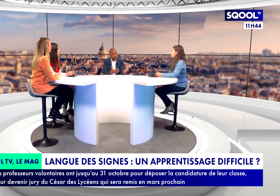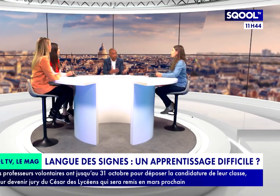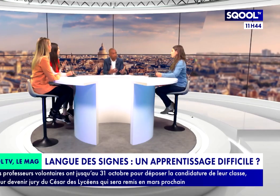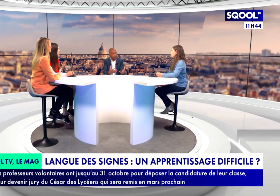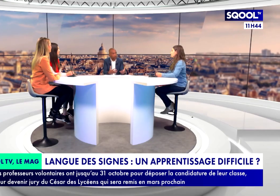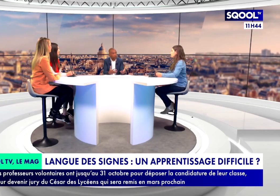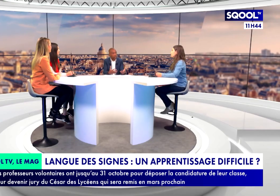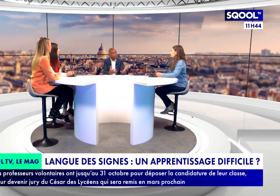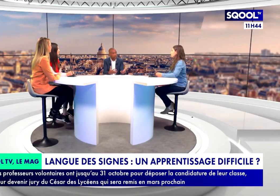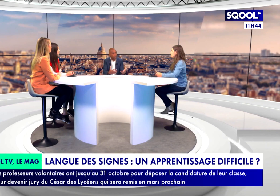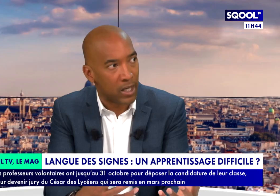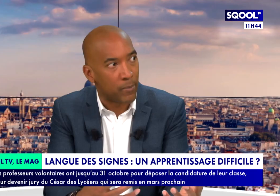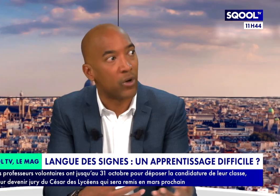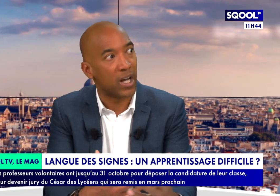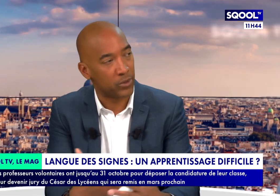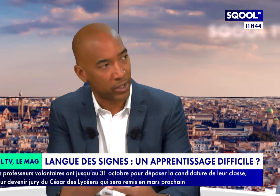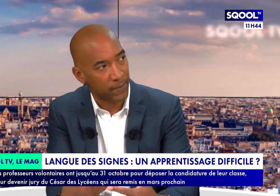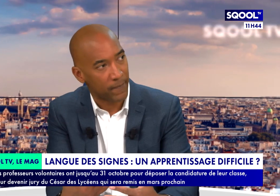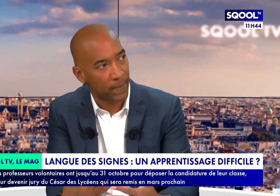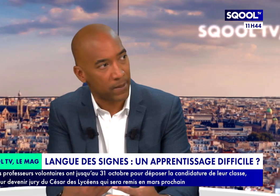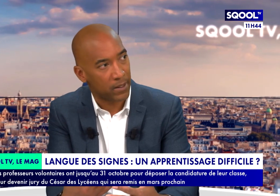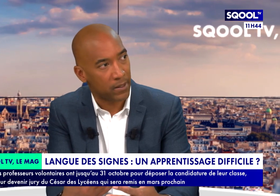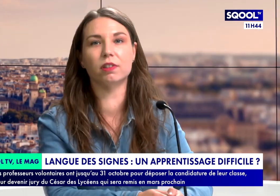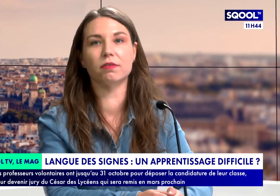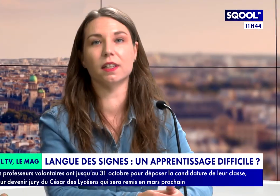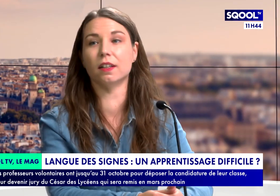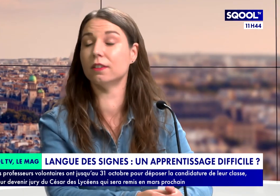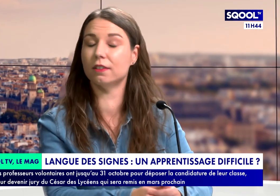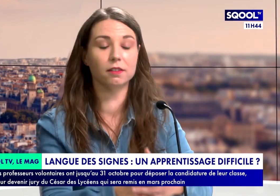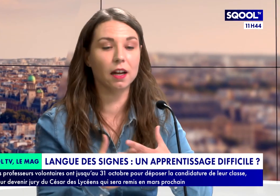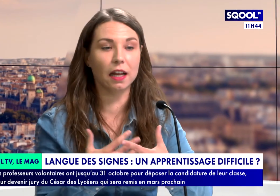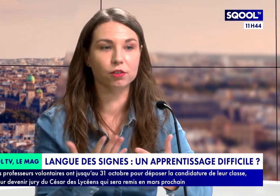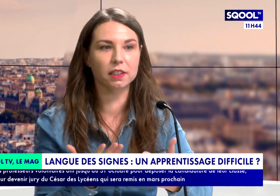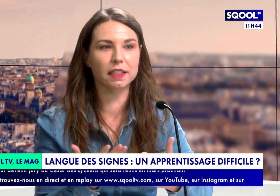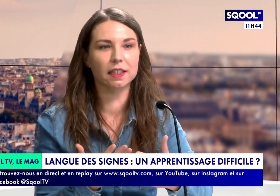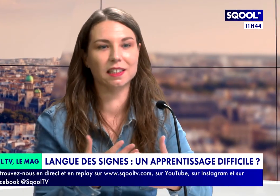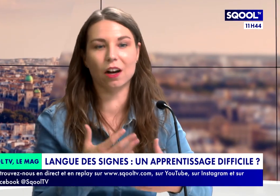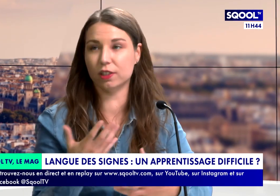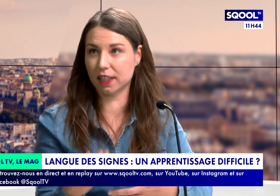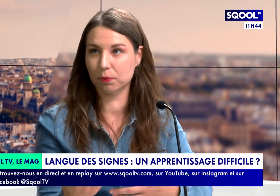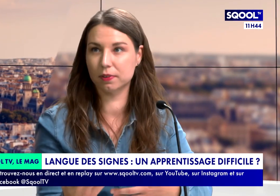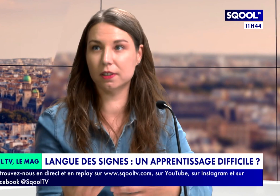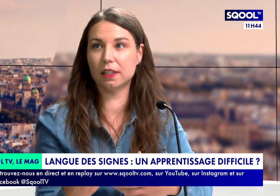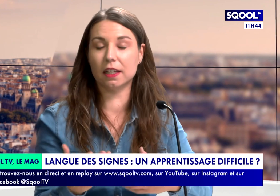peu déboussolés pour les rassurer. Oui, tout à fait. La sourdité, c'est un handicap et